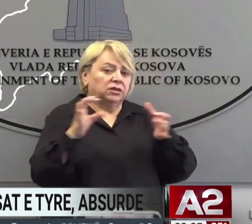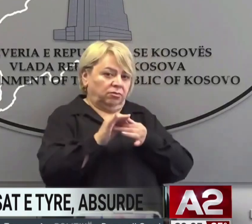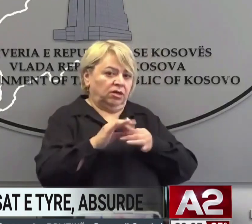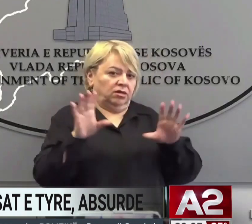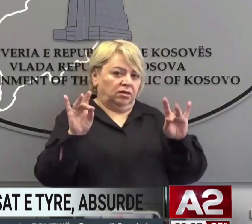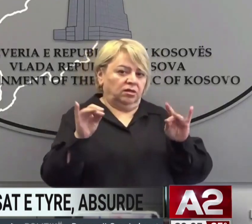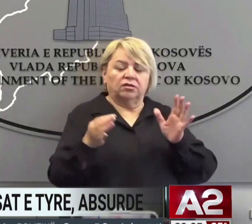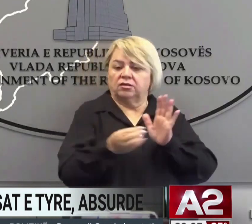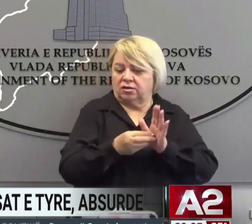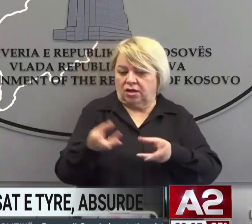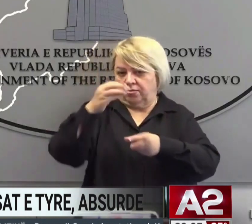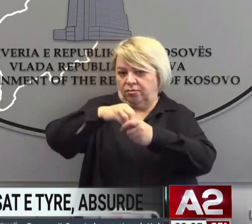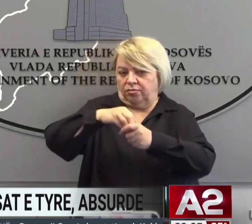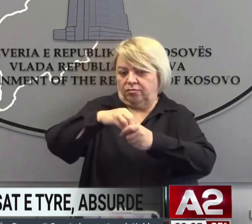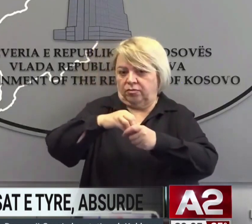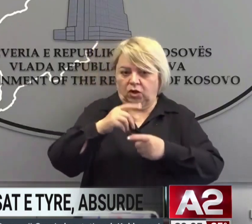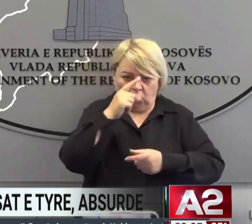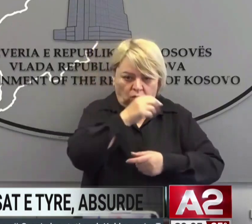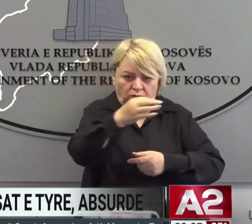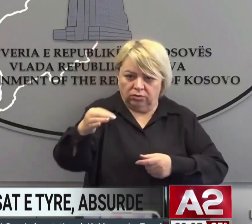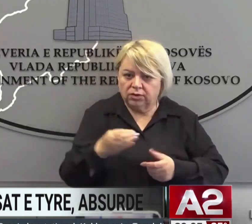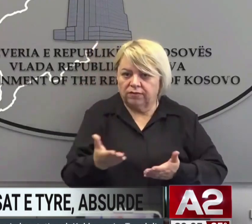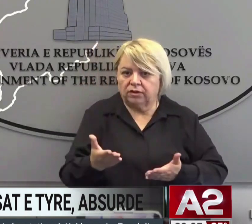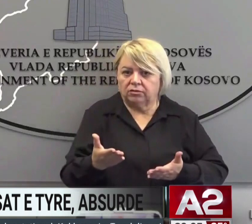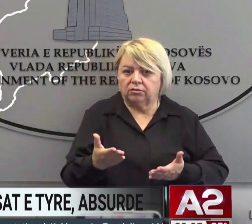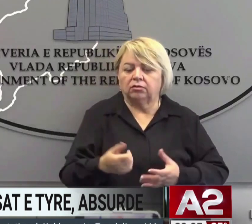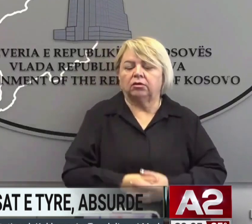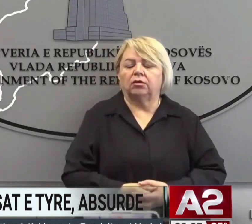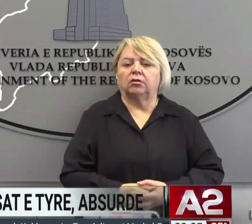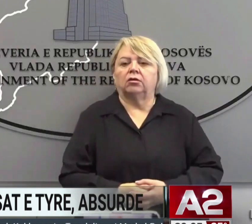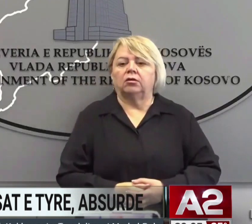është e përfshirë aty asociacioni i komunave,